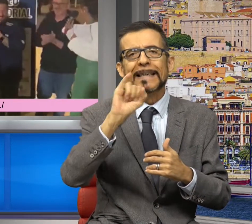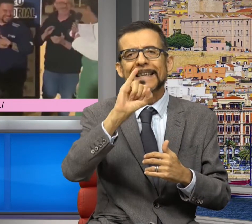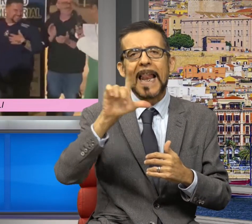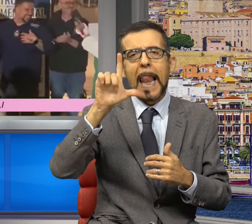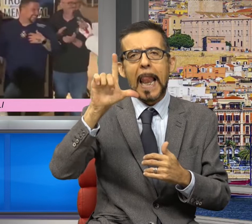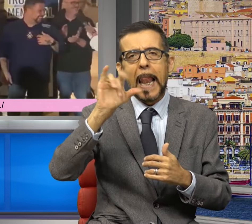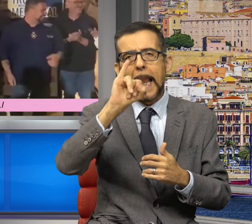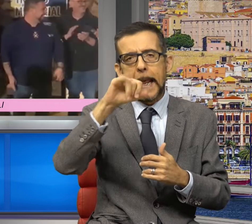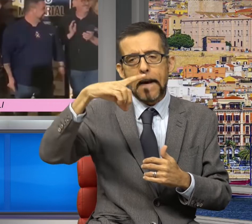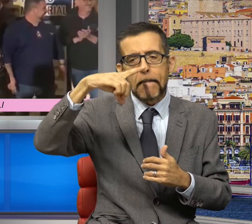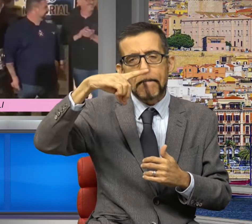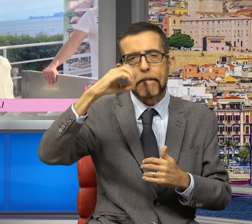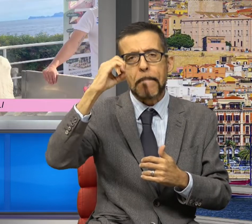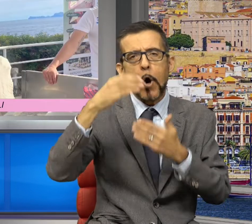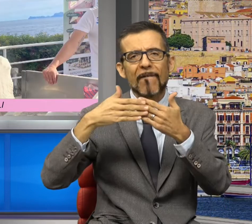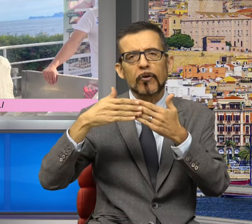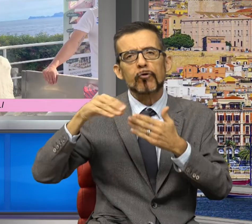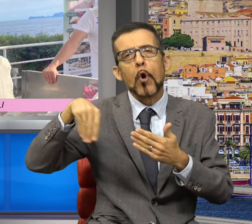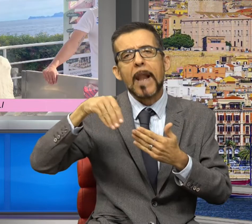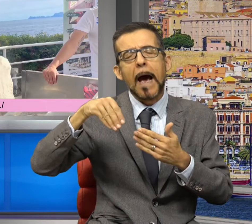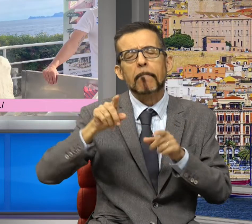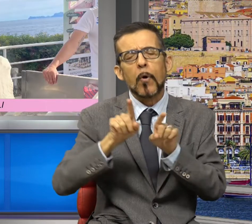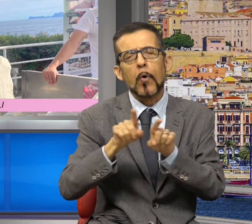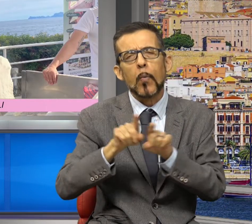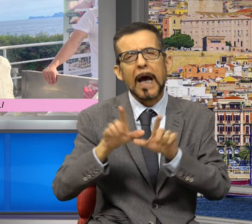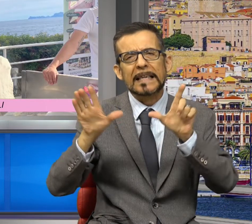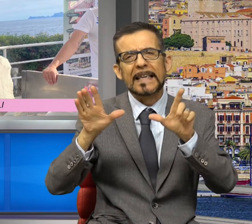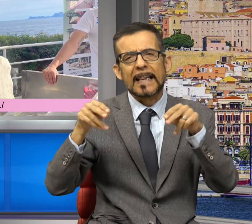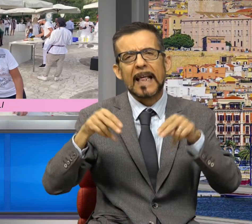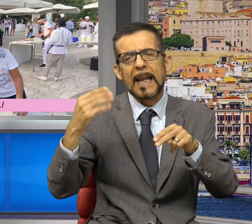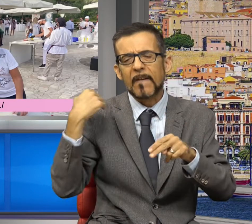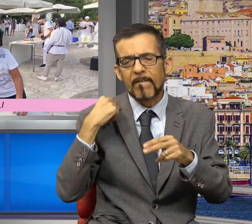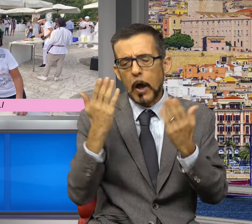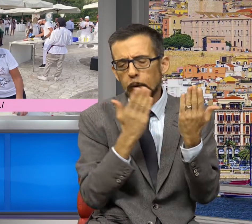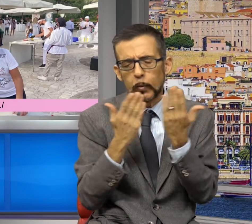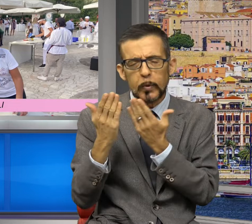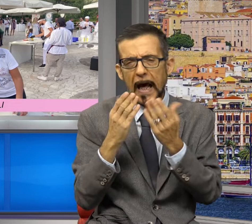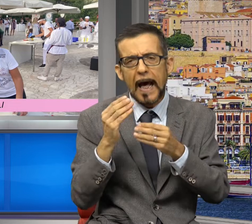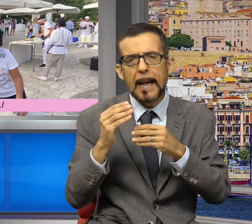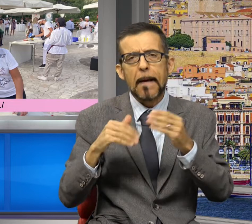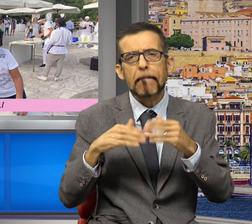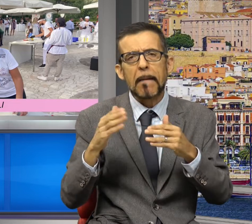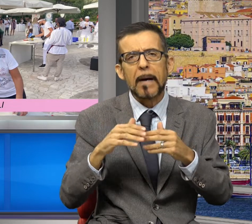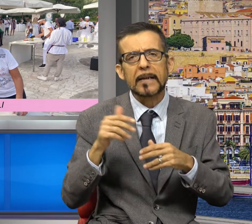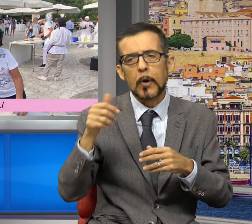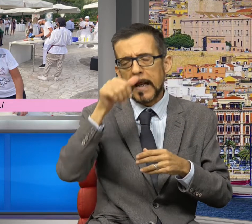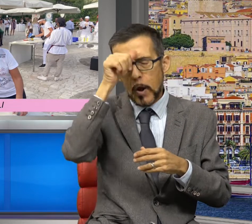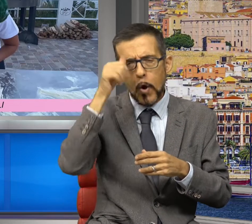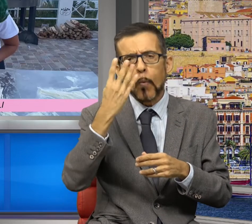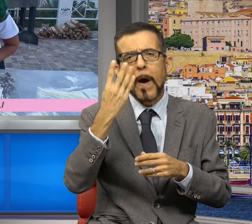di quando 7 anni fa ha iniziato a studiare la preparazione dei prodotti da forno. Lei, 45 anni e 2 figlie, ha deciso che era